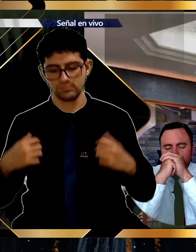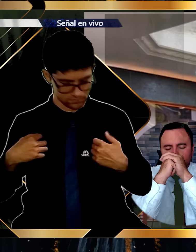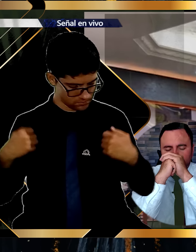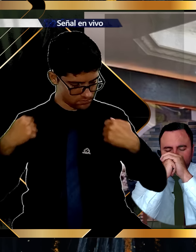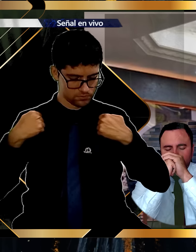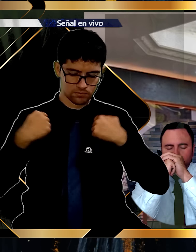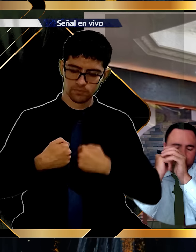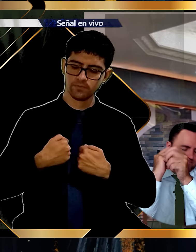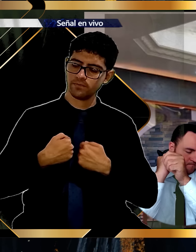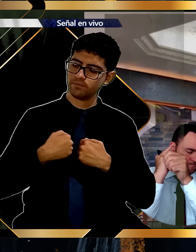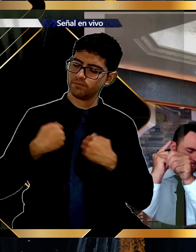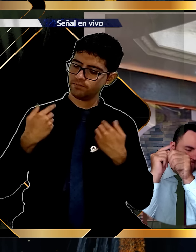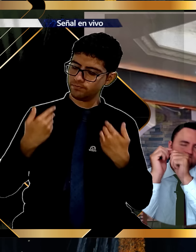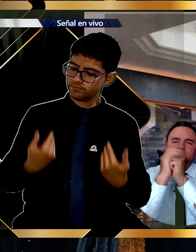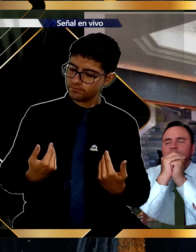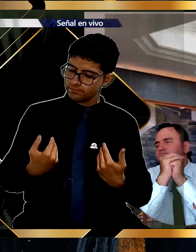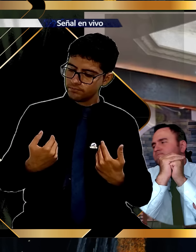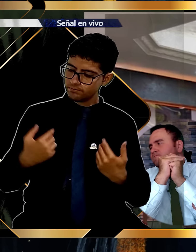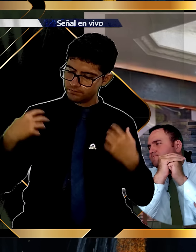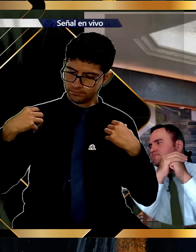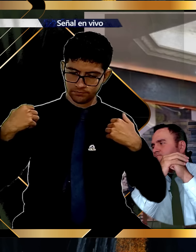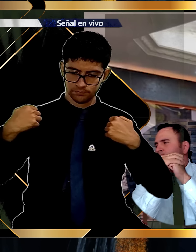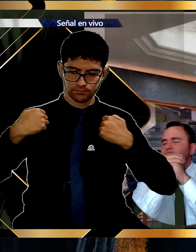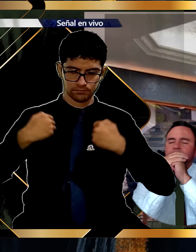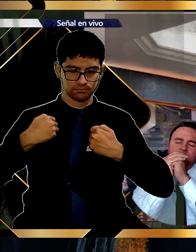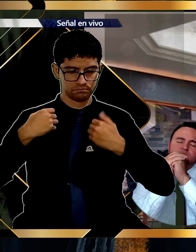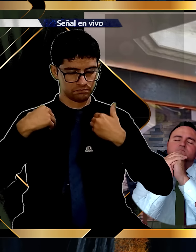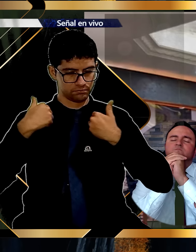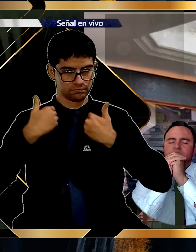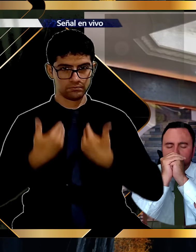cubre todo lo que yo soy.